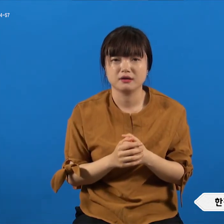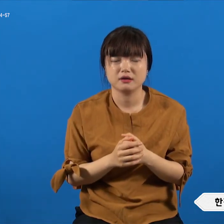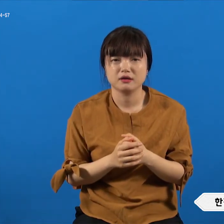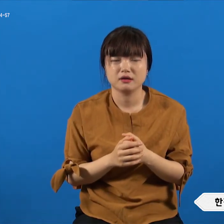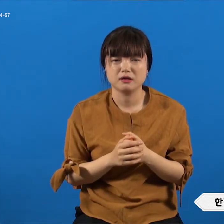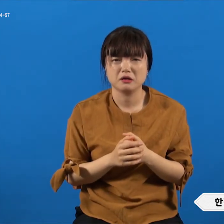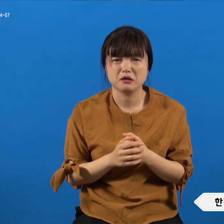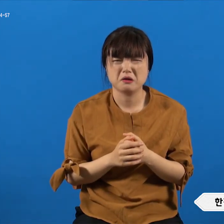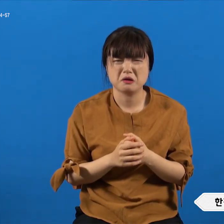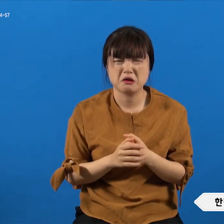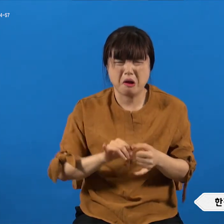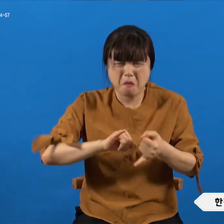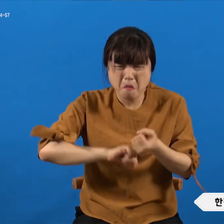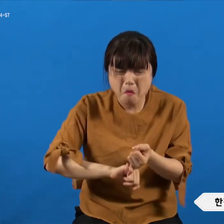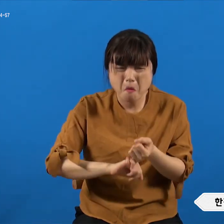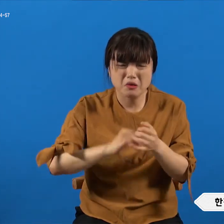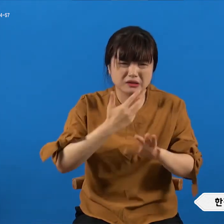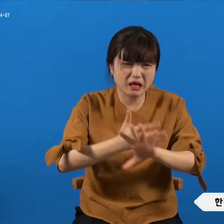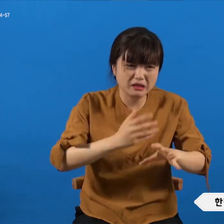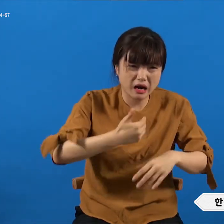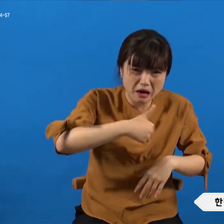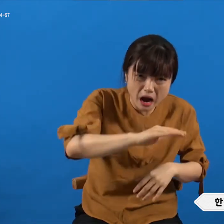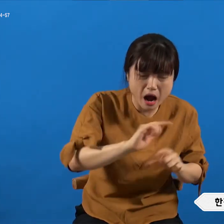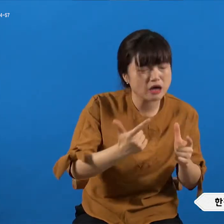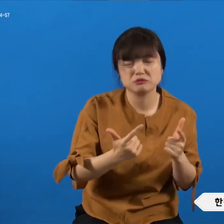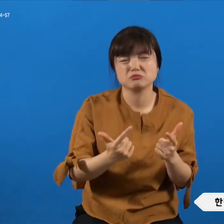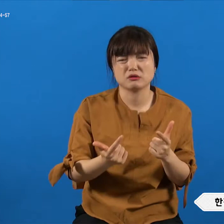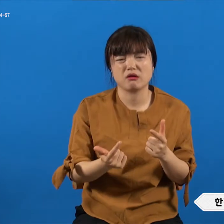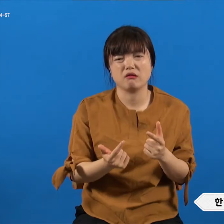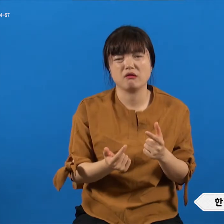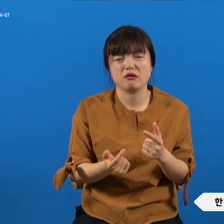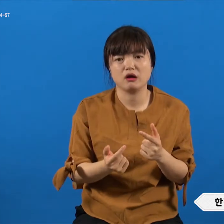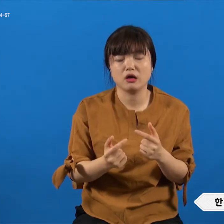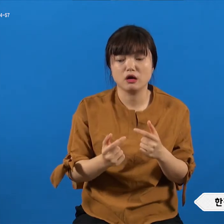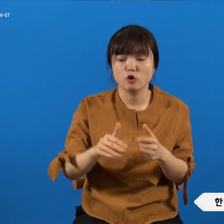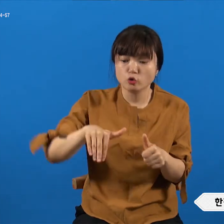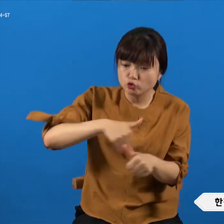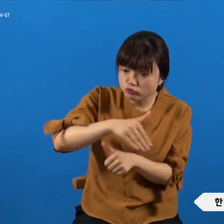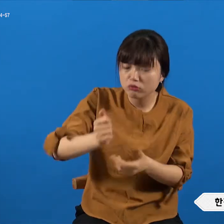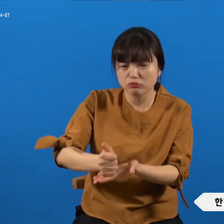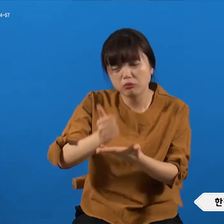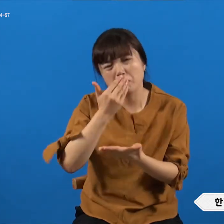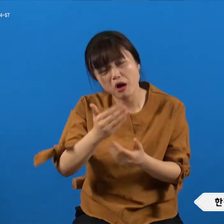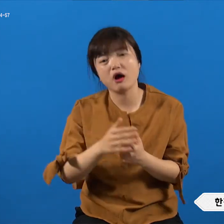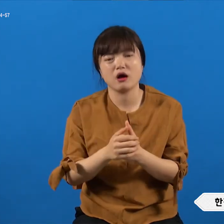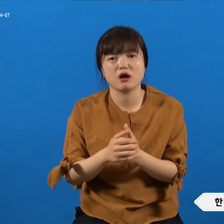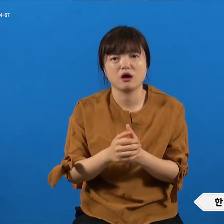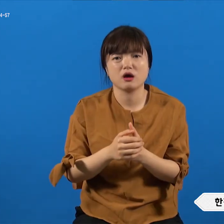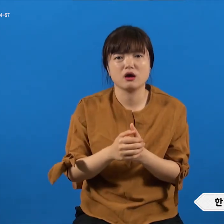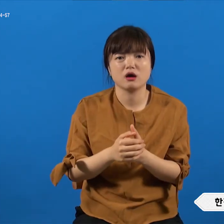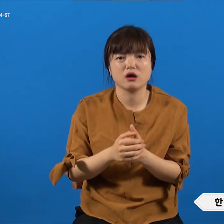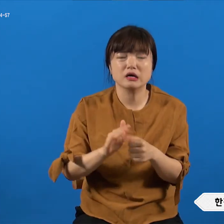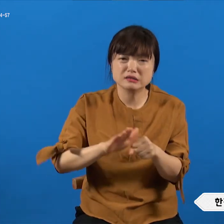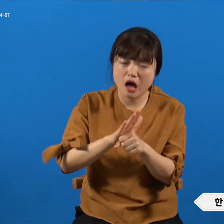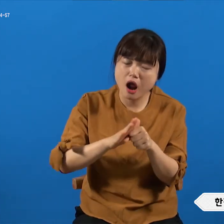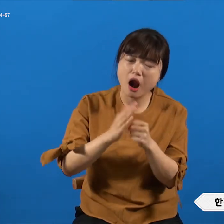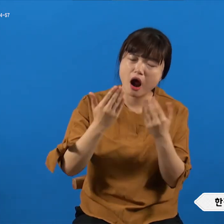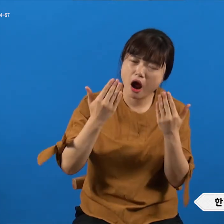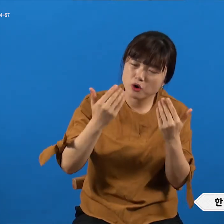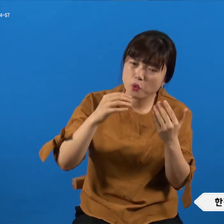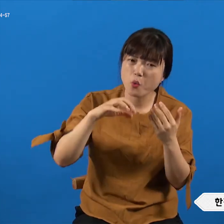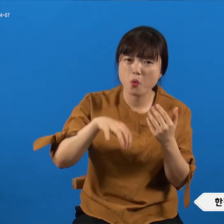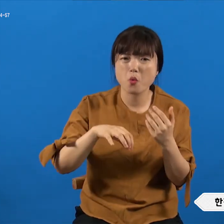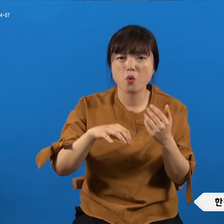아닙니다. 선교센터에서 열심히 섬길 수 있지요. 지역아동센터에서 섬길 수 있죠. 서문사랑학교,